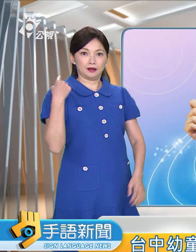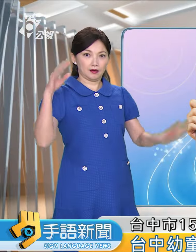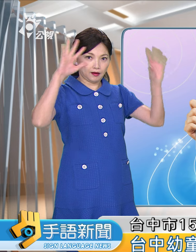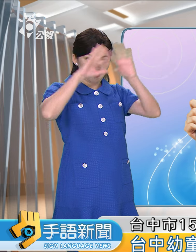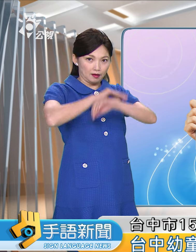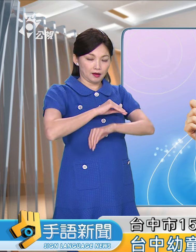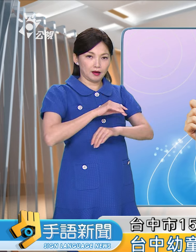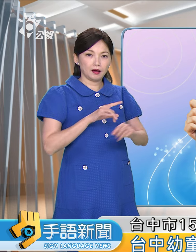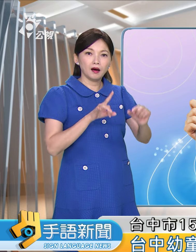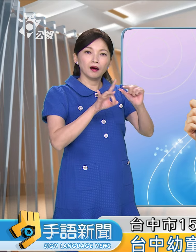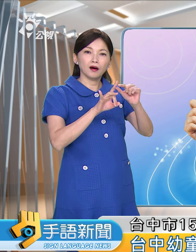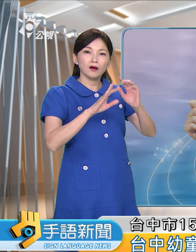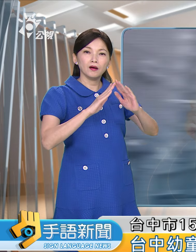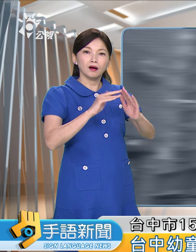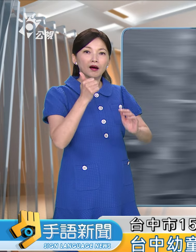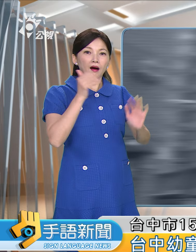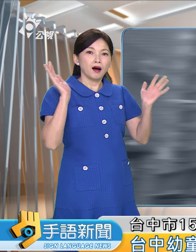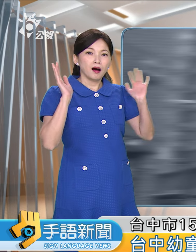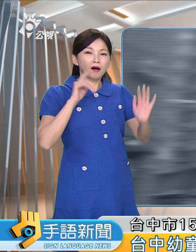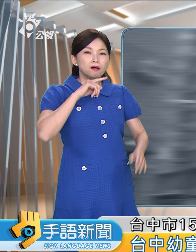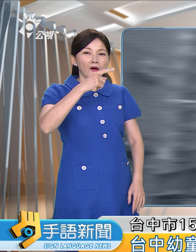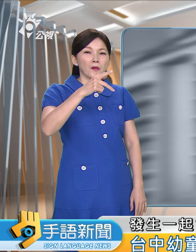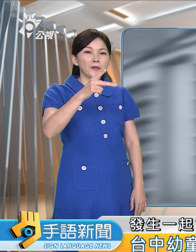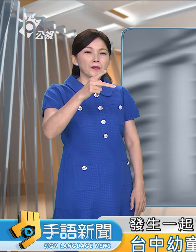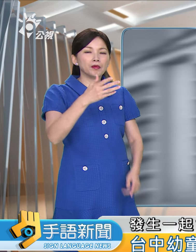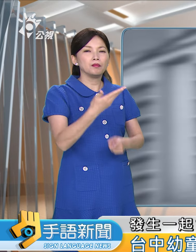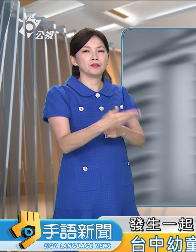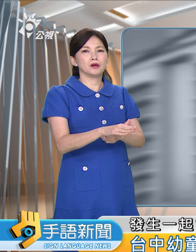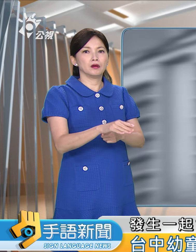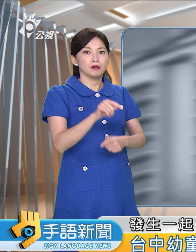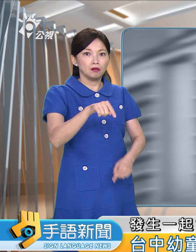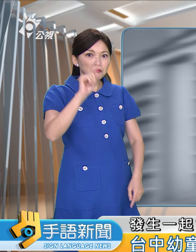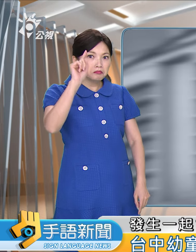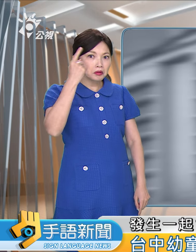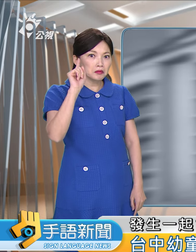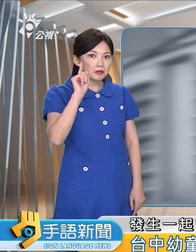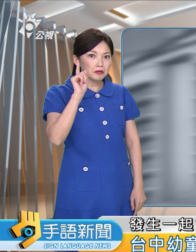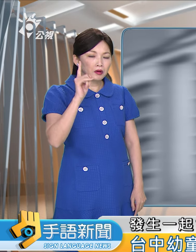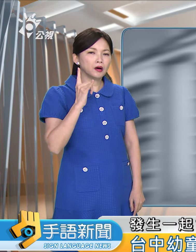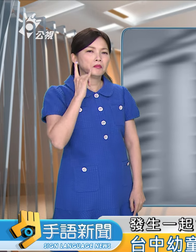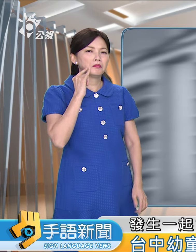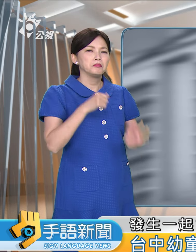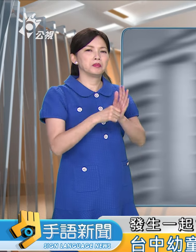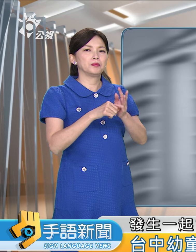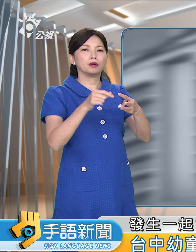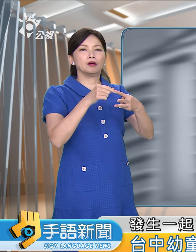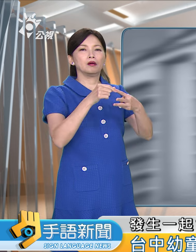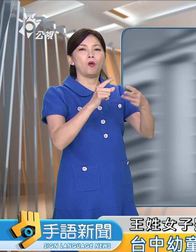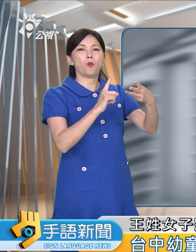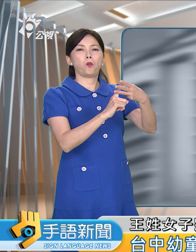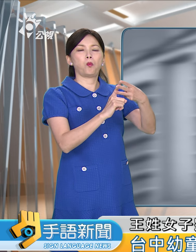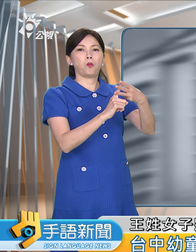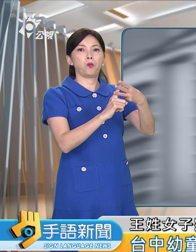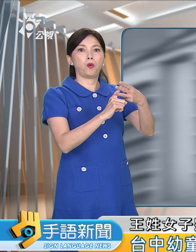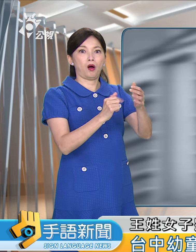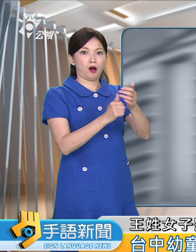台中市15号晚间发生一起1岁半男童死亡的案件，王姓女子将儿子托